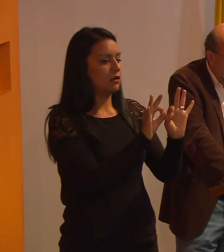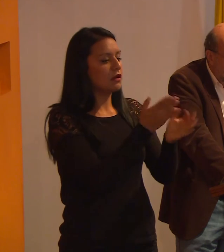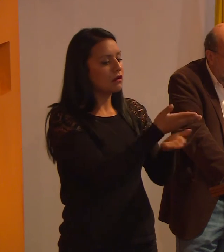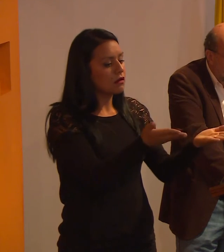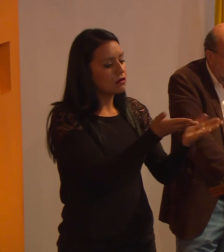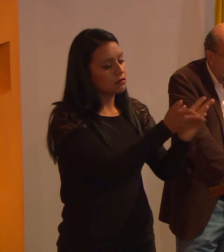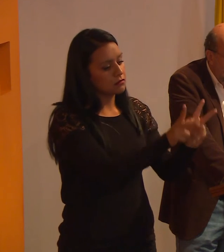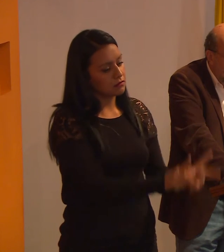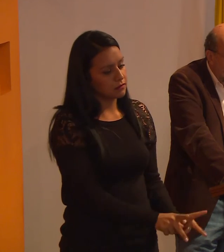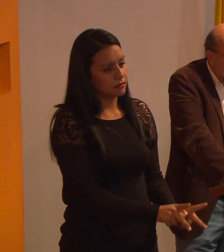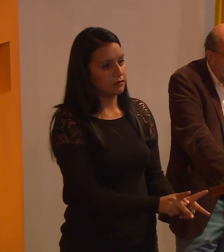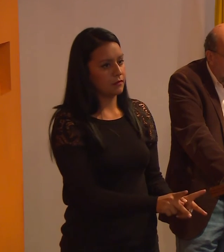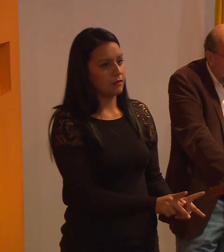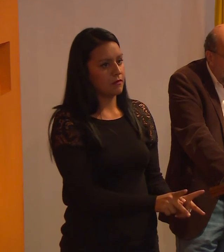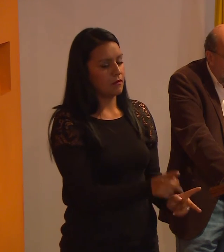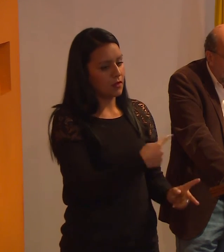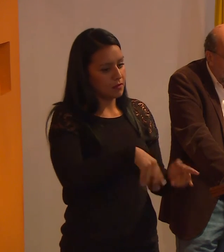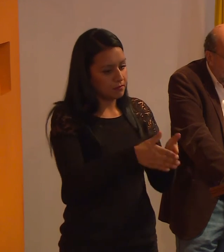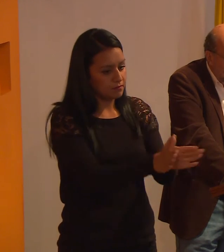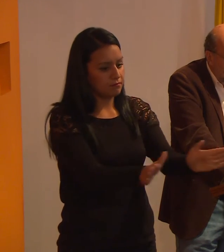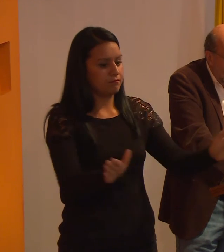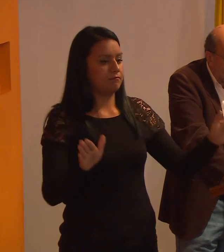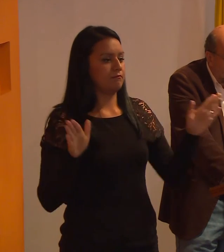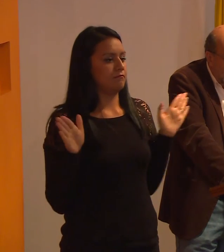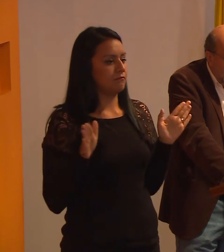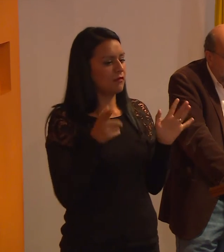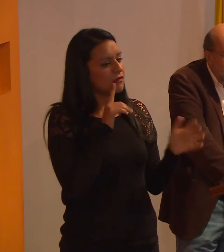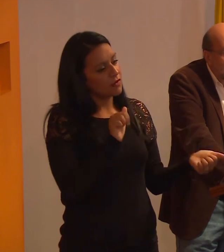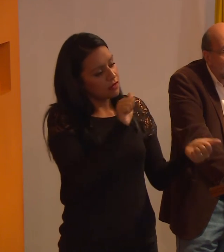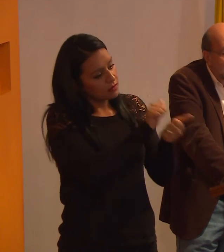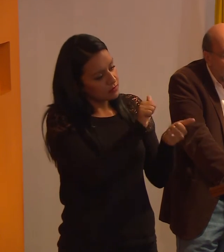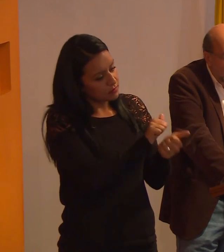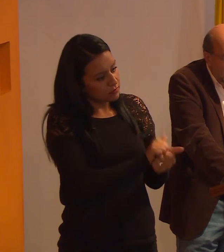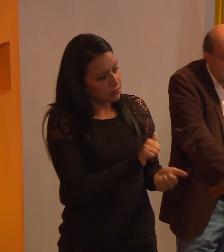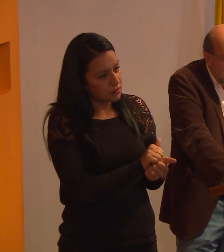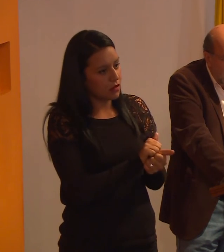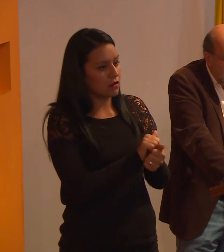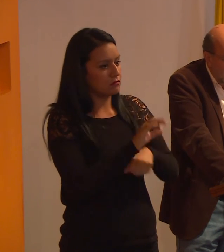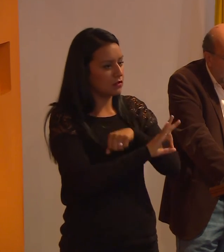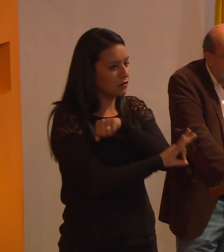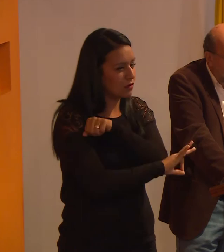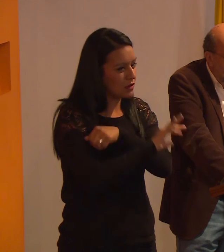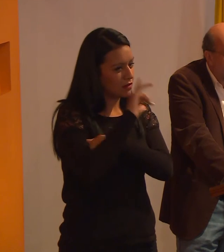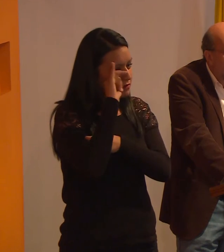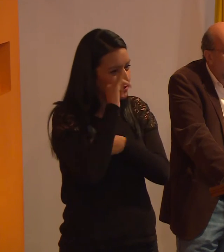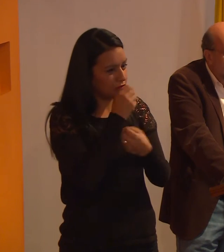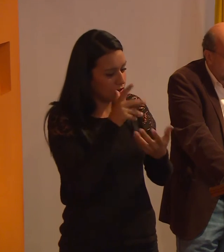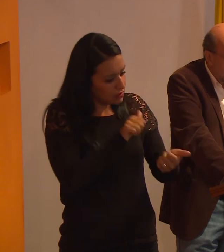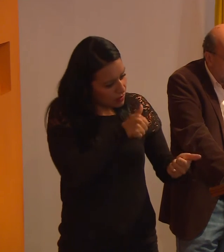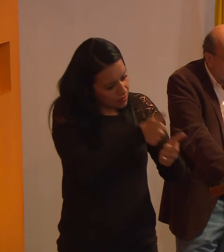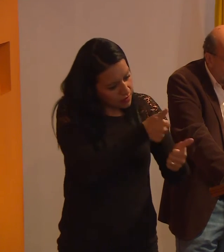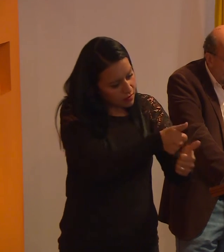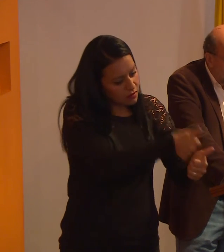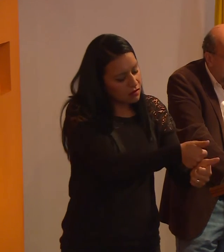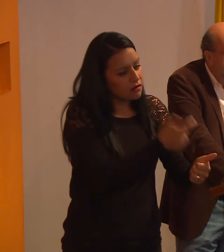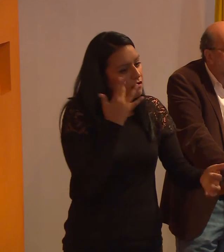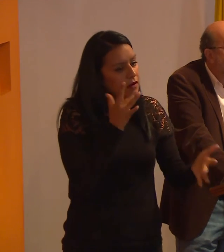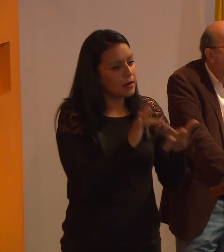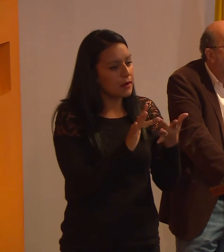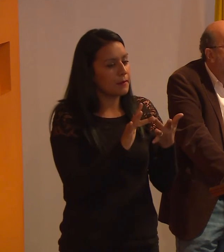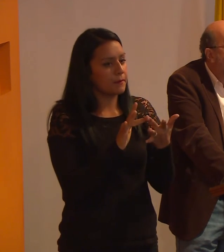nuestros estudiantes y ampliar su acompañamiento psicosocial y académico desde